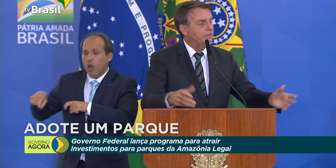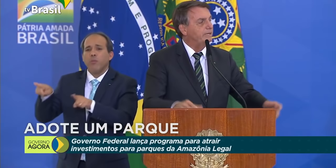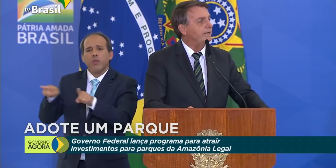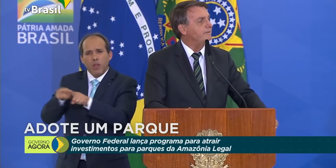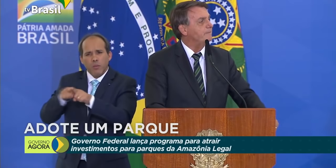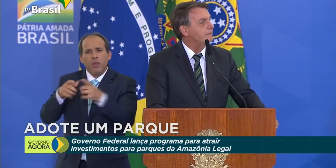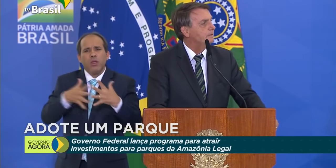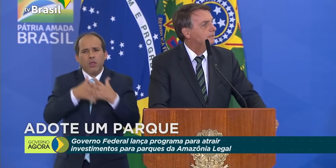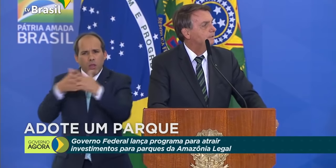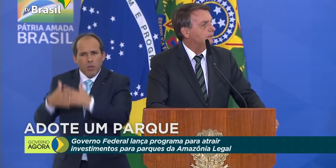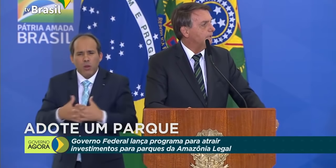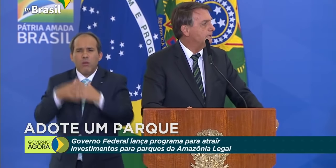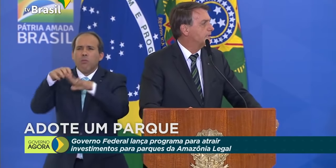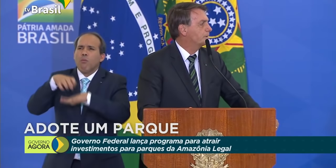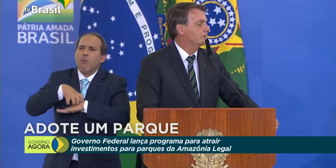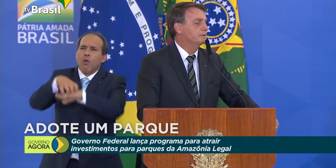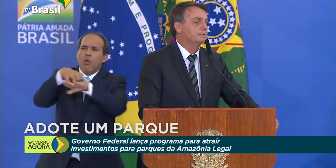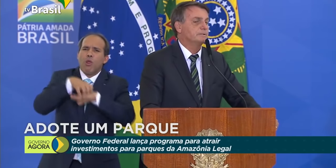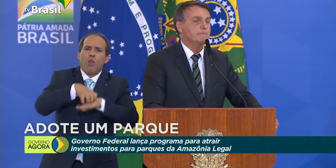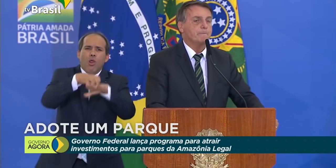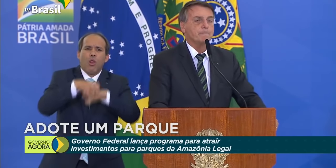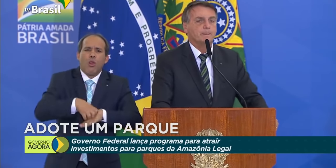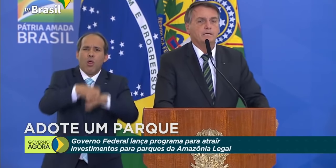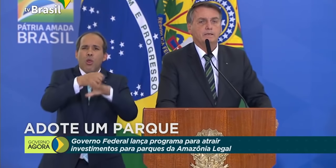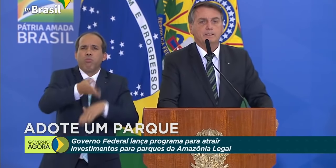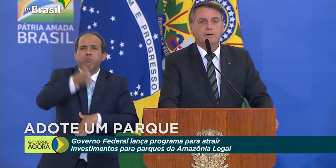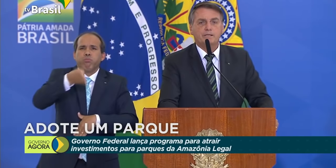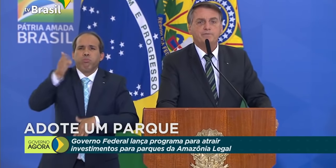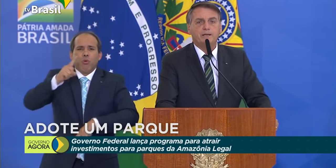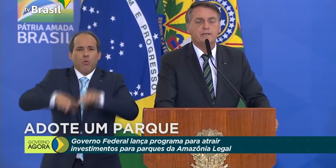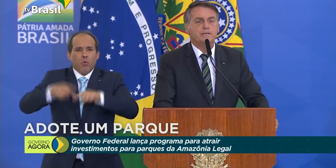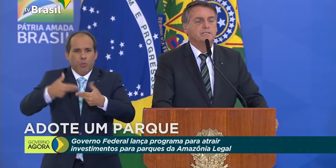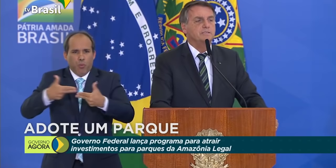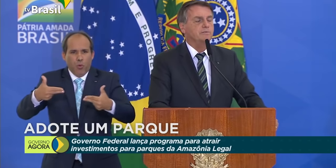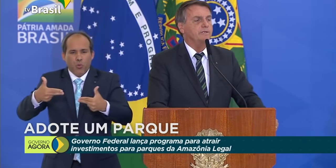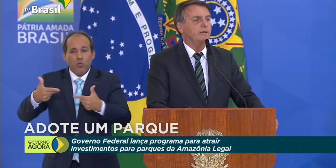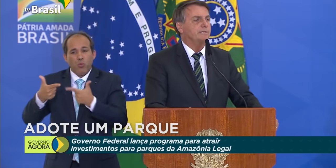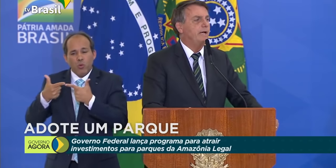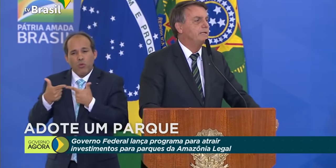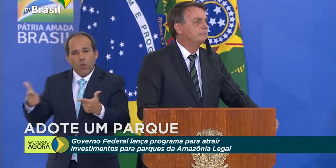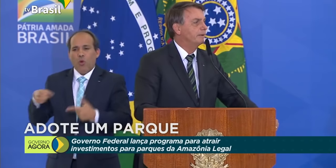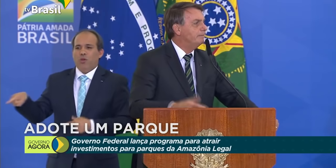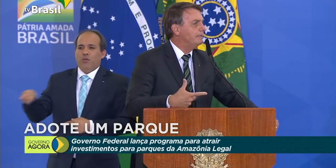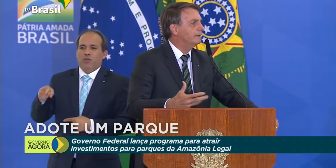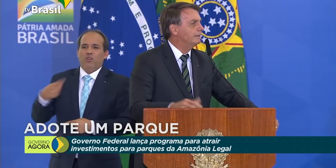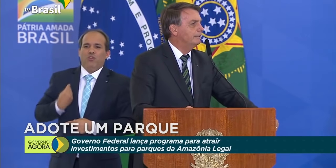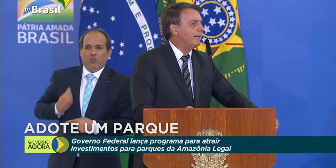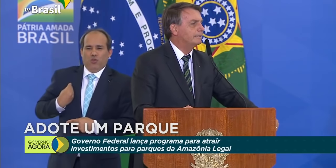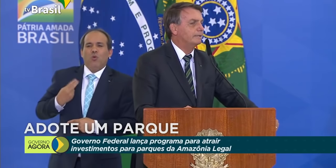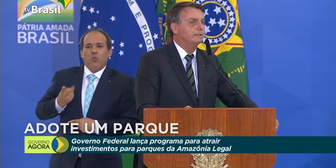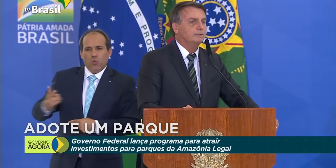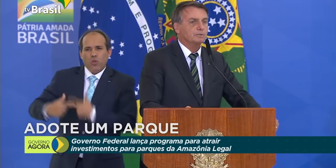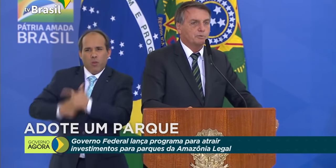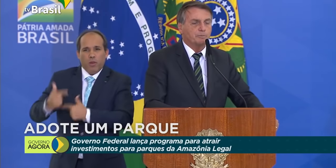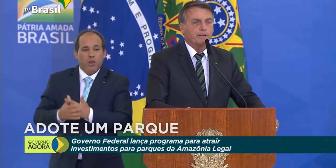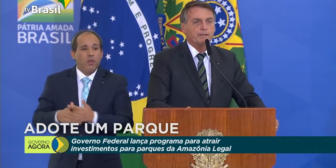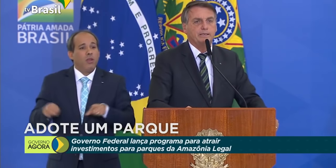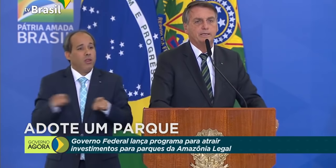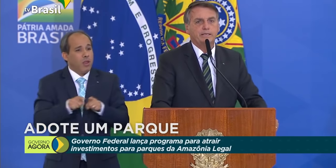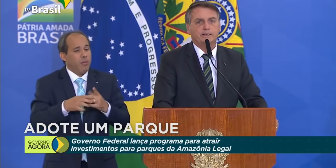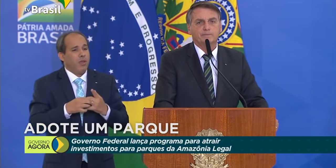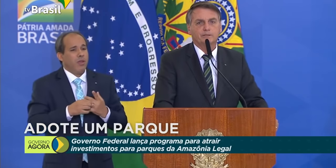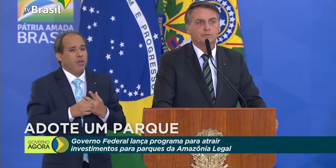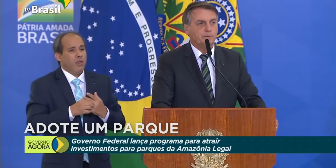que transportaram esses produtos Então essa feliz iniciativa do recado Sales para mim a grata